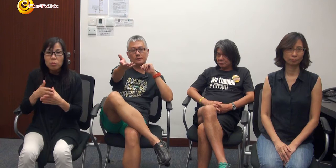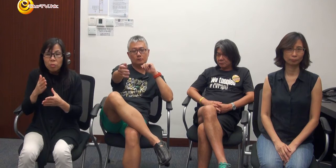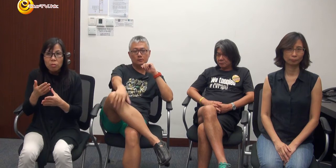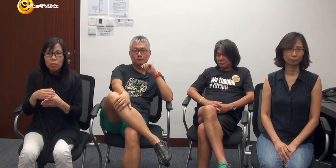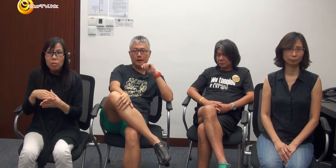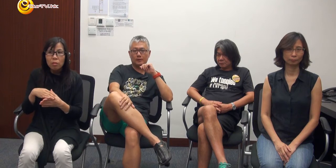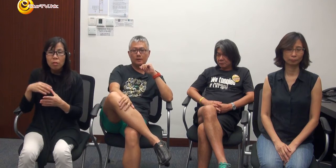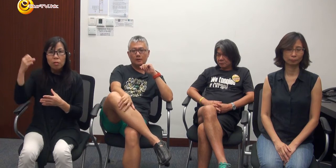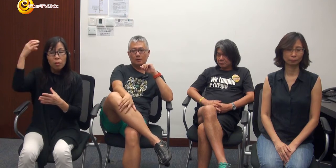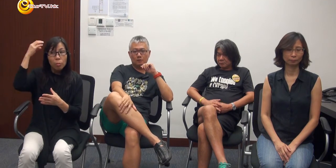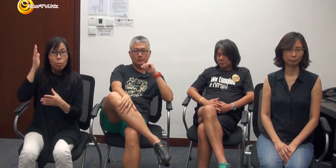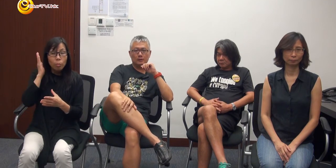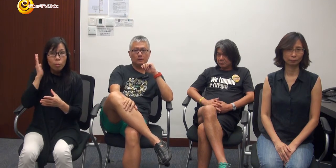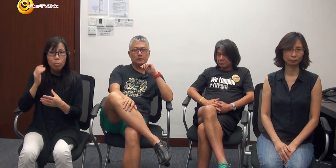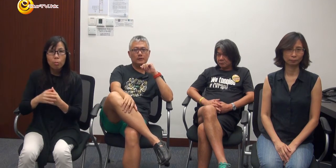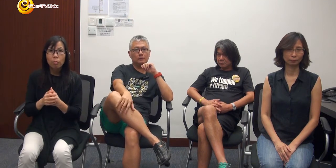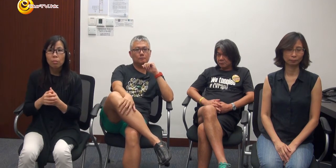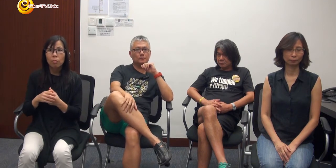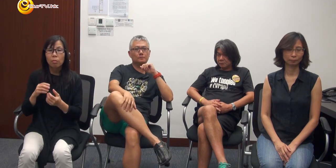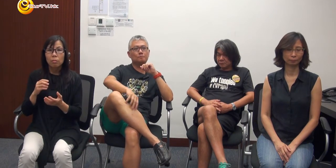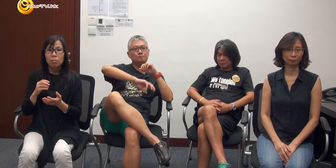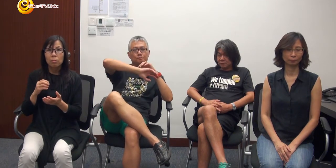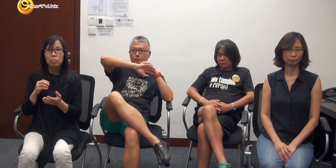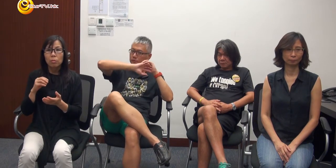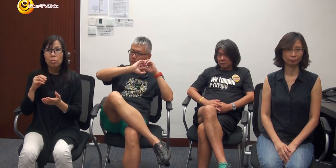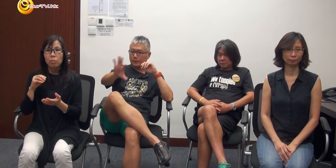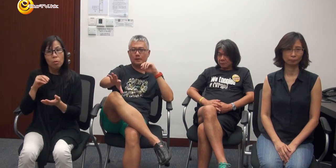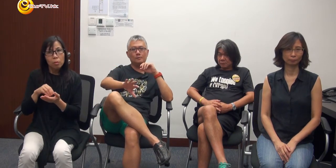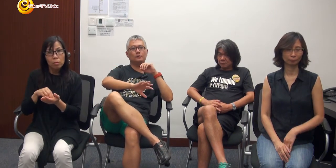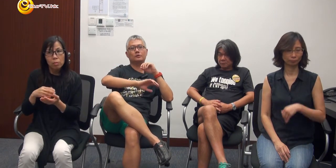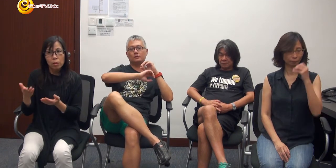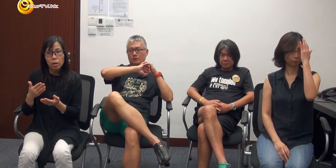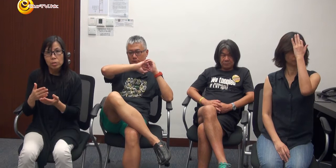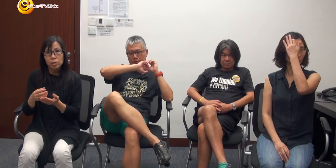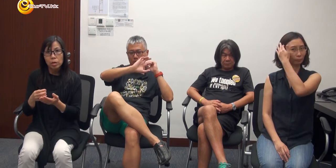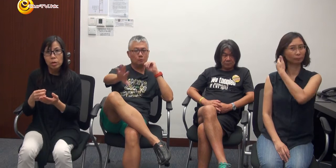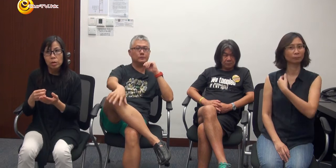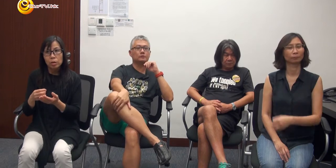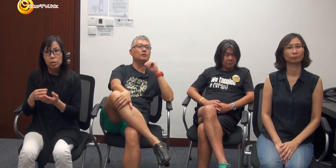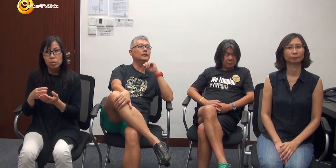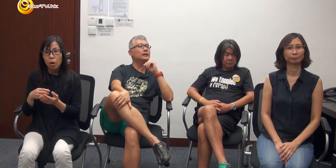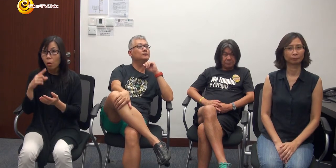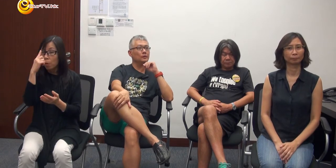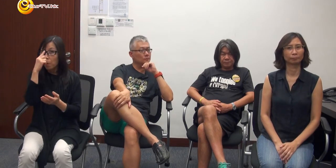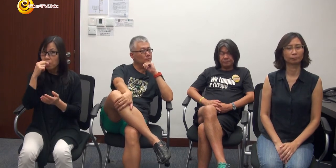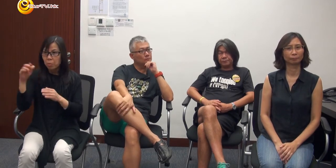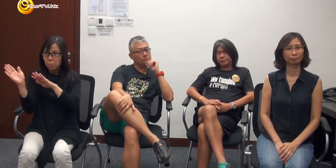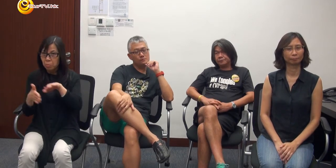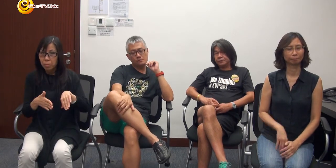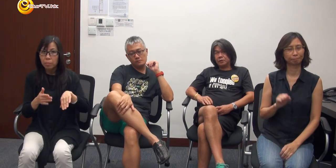喐到咁，但係好肯定佢都要棄居保帥，將梁振英都唔要咗佢啦咁樣。 我相